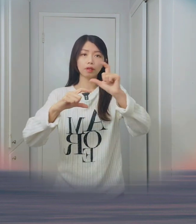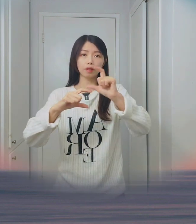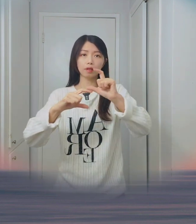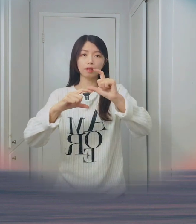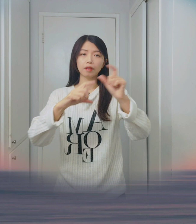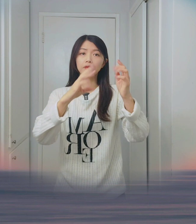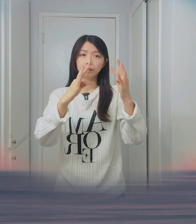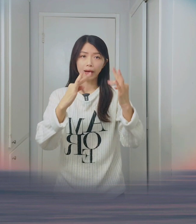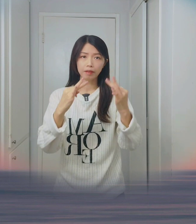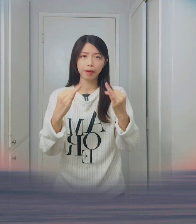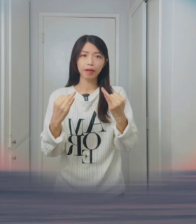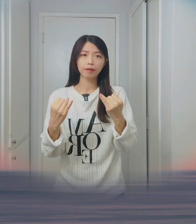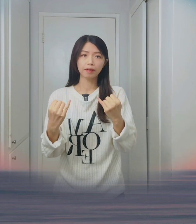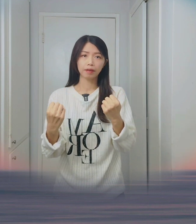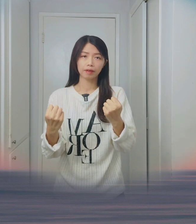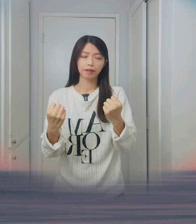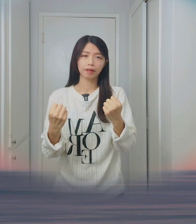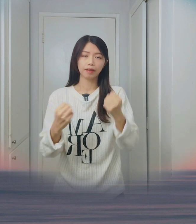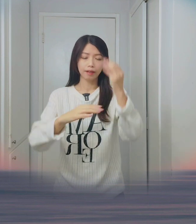더욱 많음에